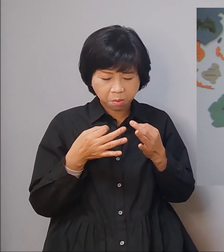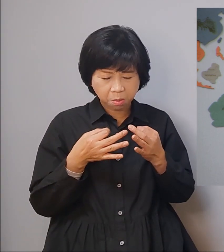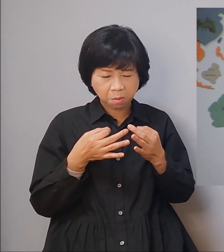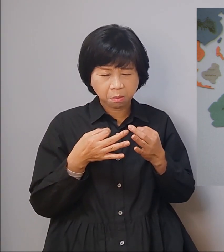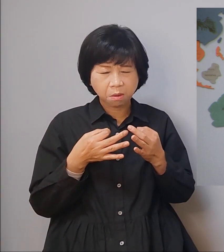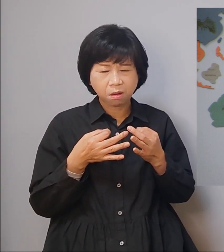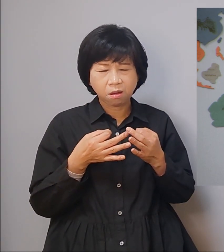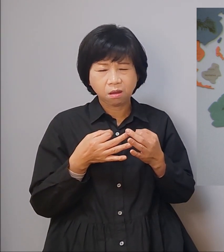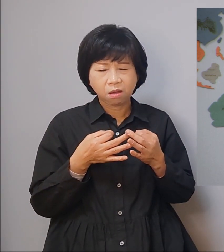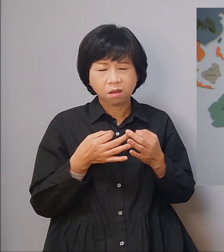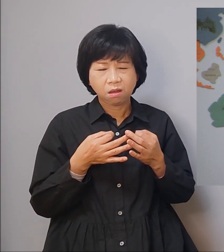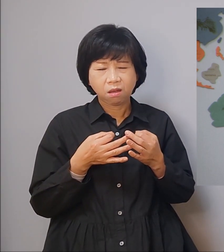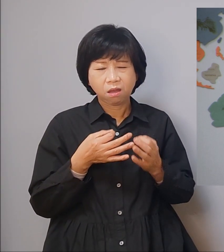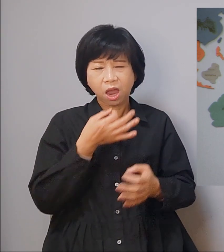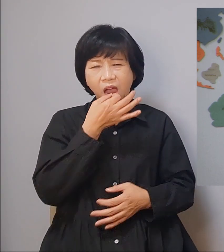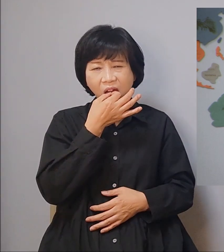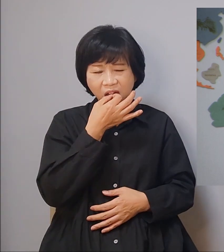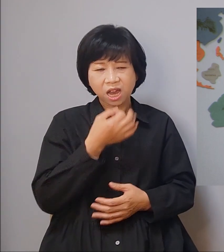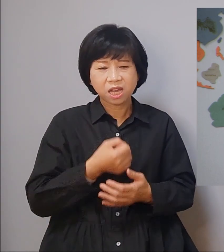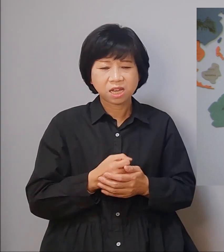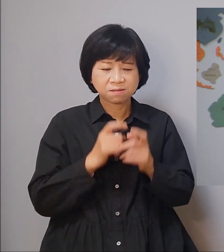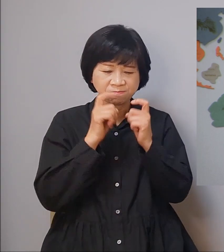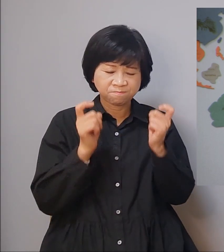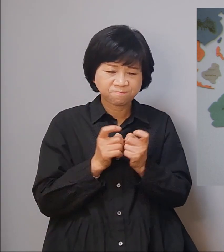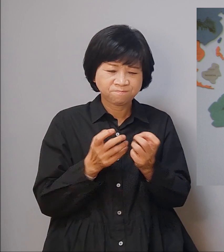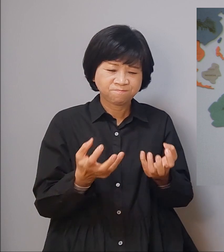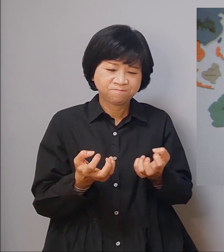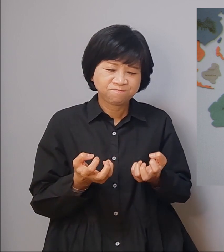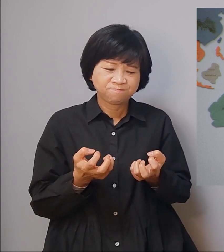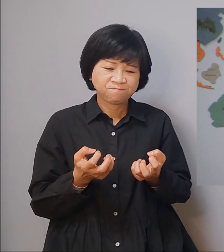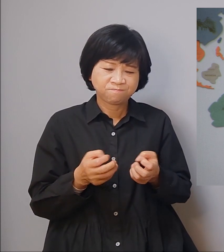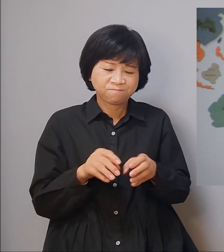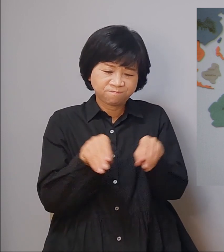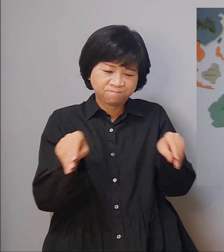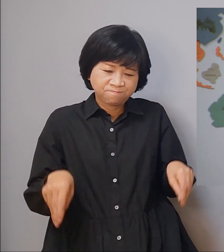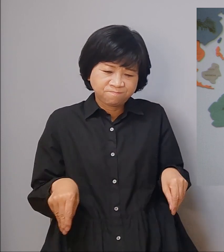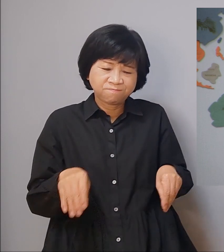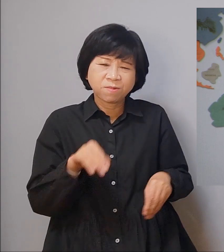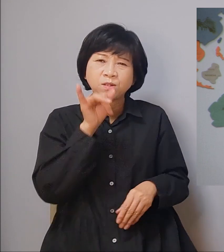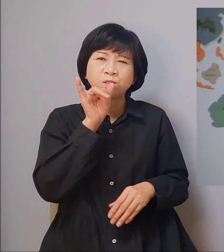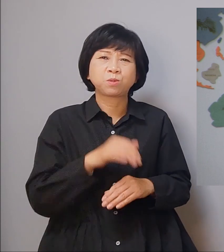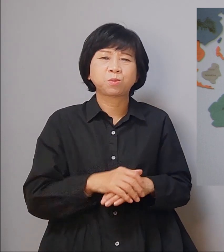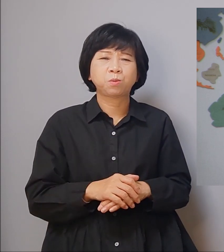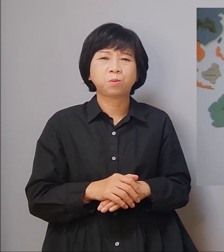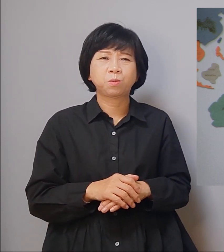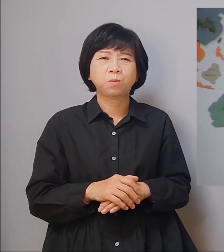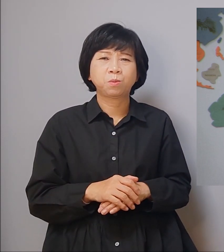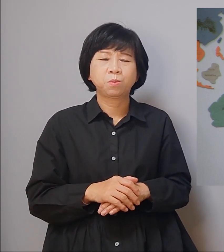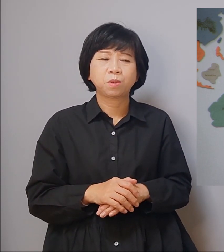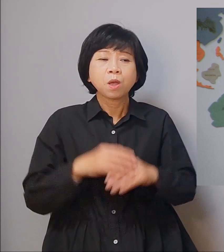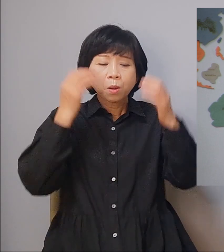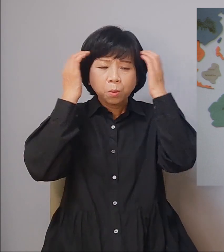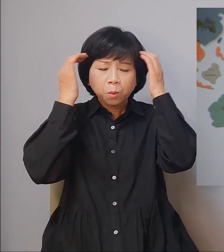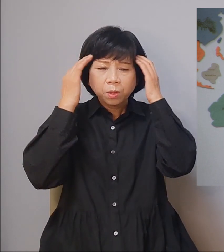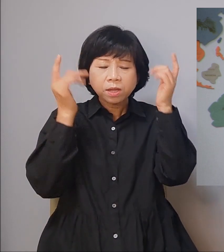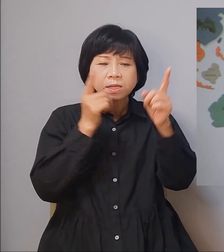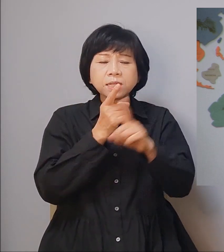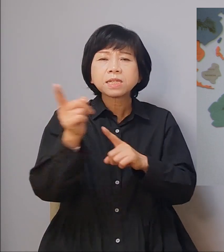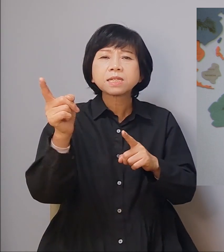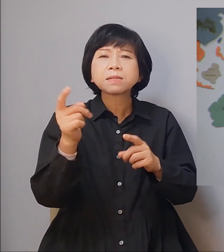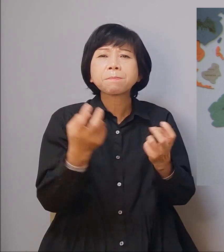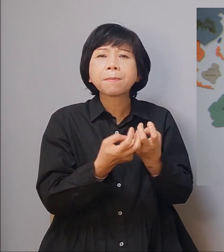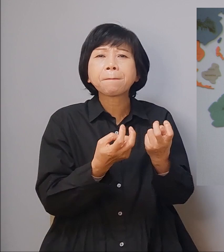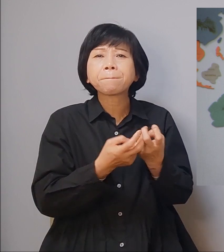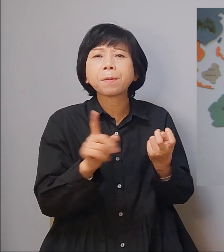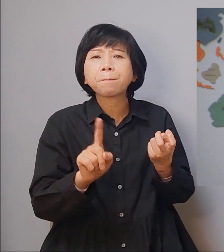주변의 사람들이 어렵다 해도 내 코가 석자라 신경 쓸 겨를이 없습니다. 하지만 고난을 극복하는 열쇠는 뭘까요? 다른